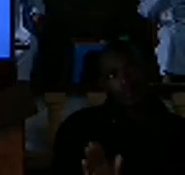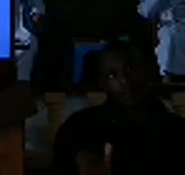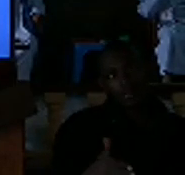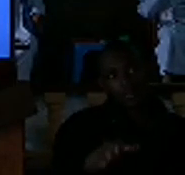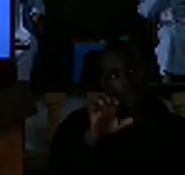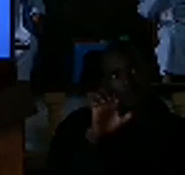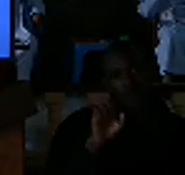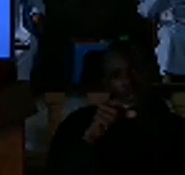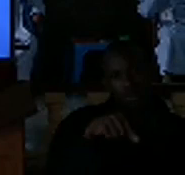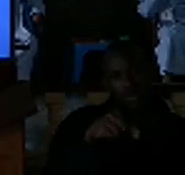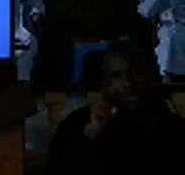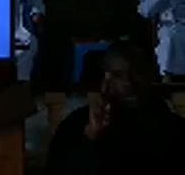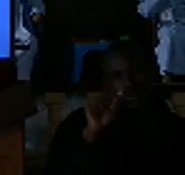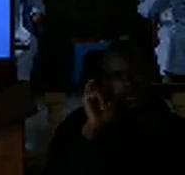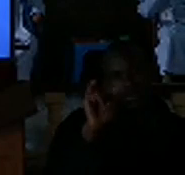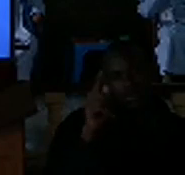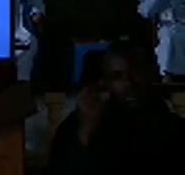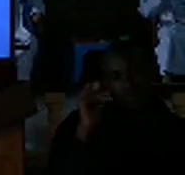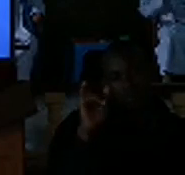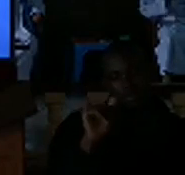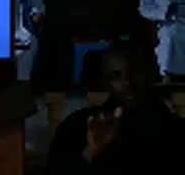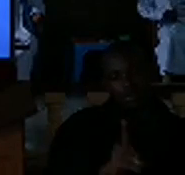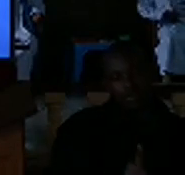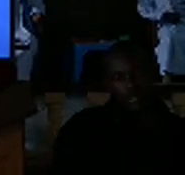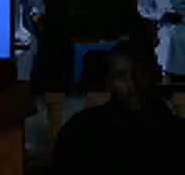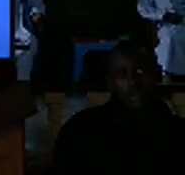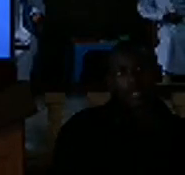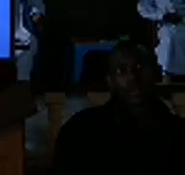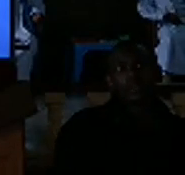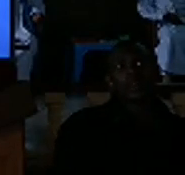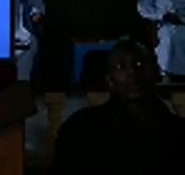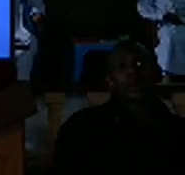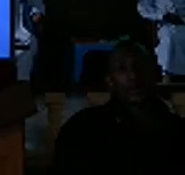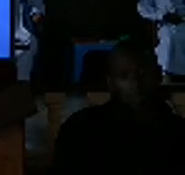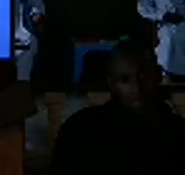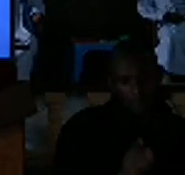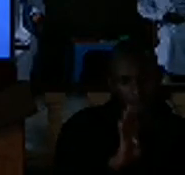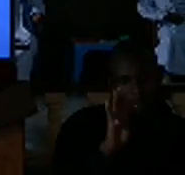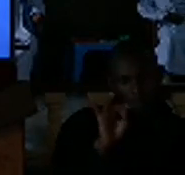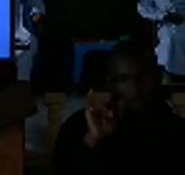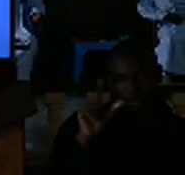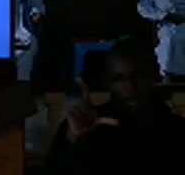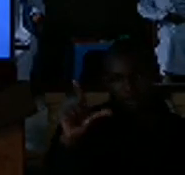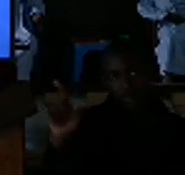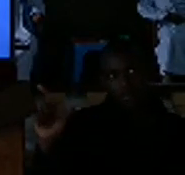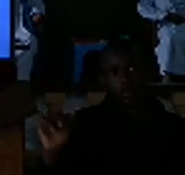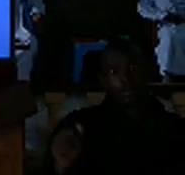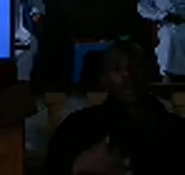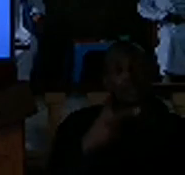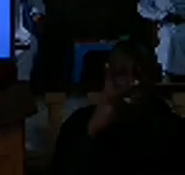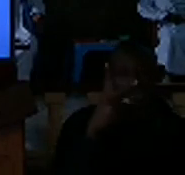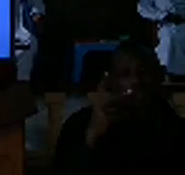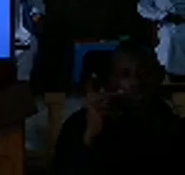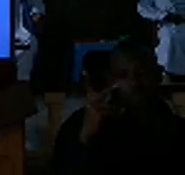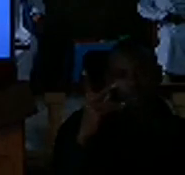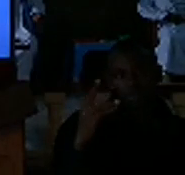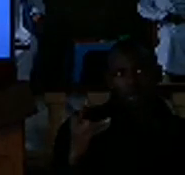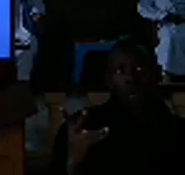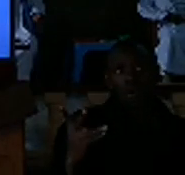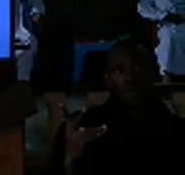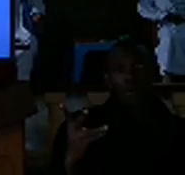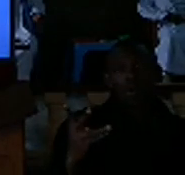twina paybill theini wa Equity Bank iria paybill ni igiri inya mugwanja